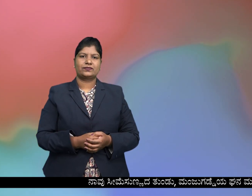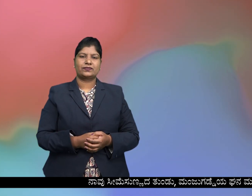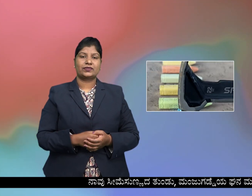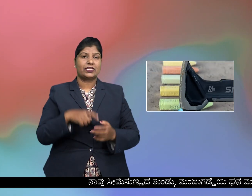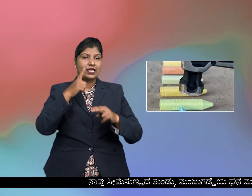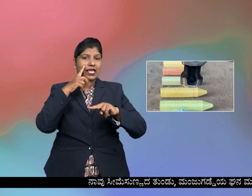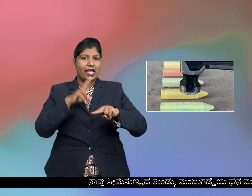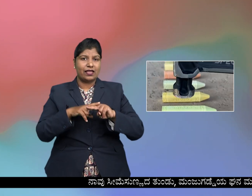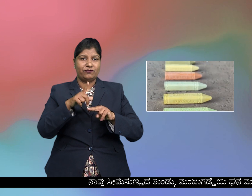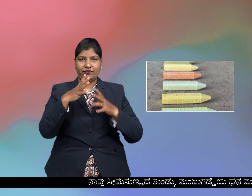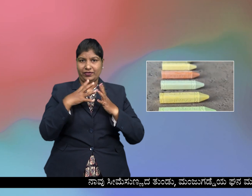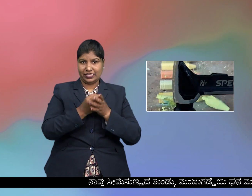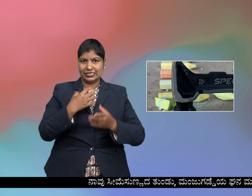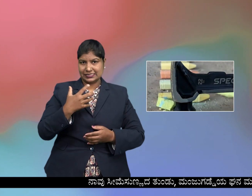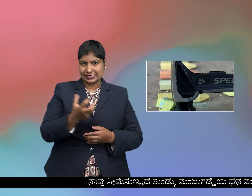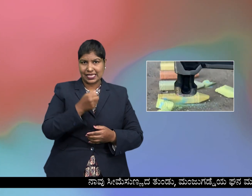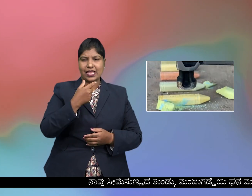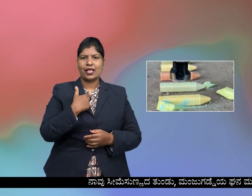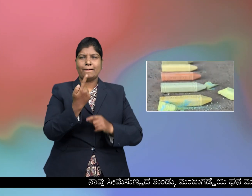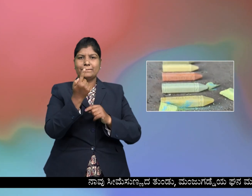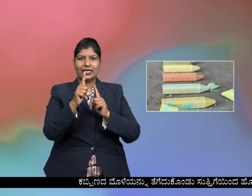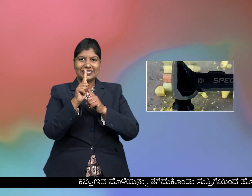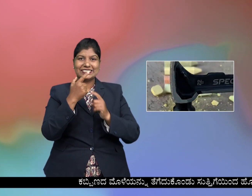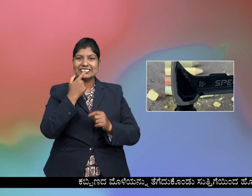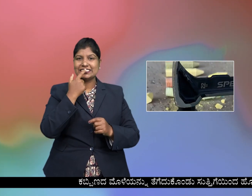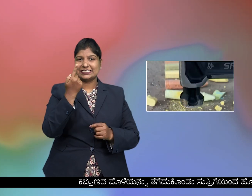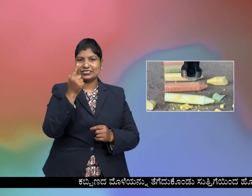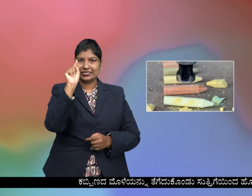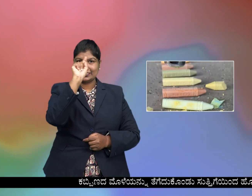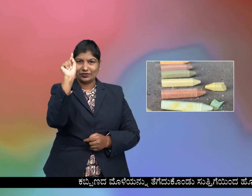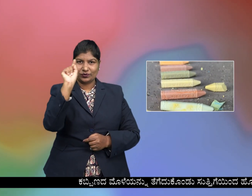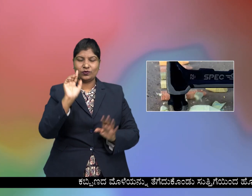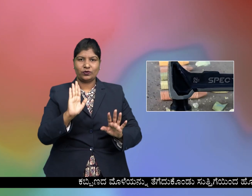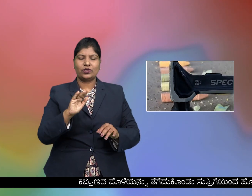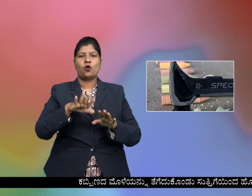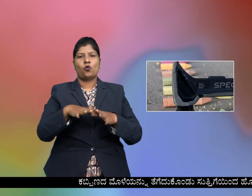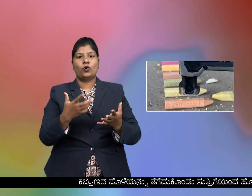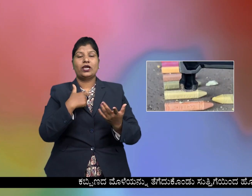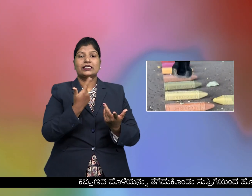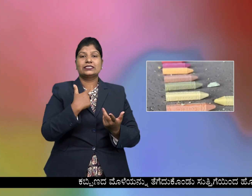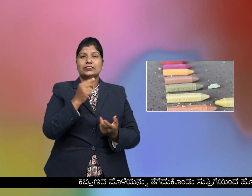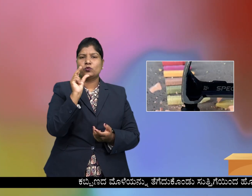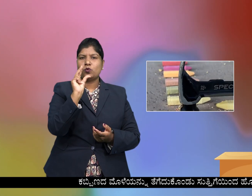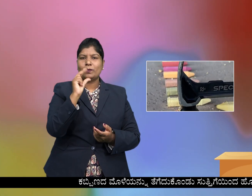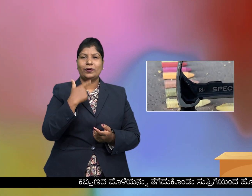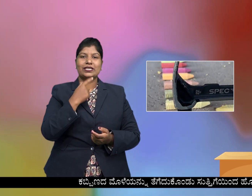ನಾವು ಸೀಮೆ ಸುಣ್ಣದ ತುಂಡು, ಮಂಜುಗಡ್ಡೆಯ ಘನ ಮತ್ತು ಕಬ್ಬಿಣದ ಮೊಳೆಯನ್ನು ತೆಗೆದುಕೊಂಡು ಸುತ್ತಿಗೆಯಿಂದ ಹೊಡೆದರೆ